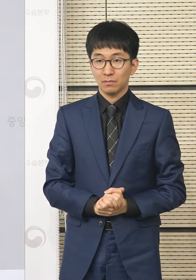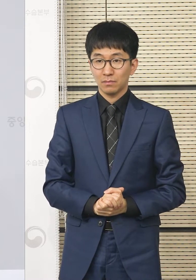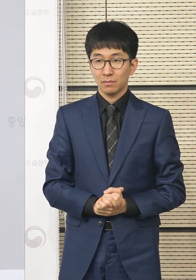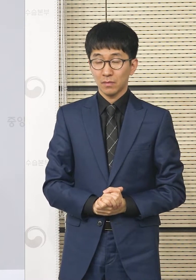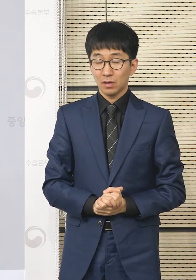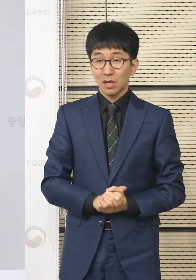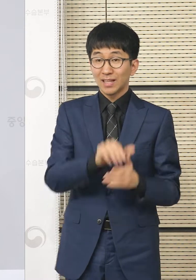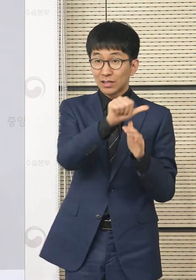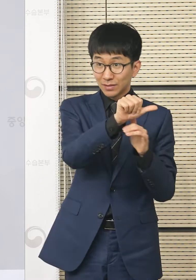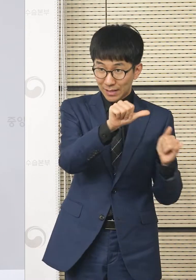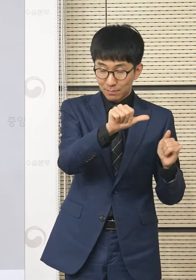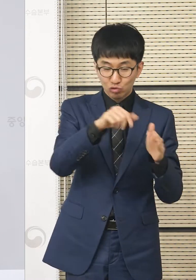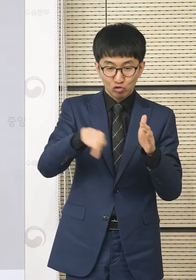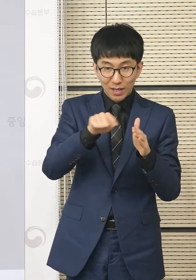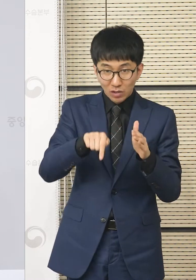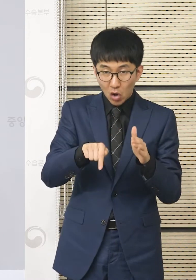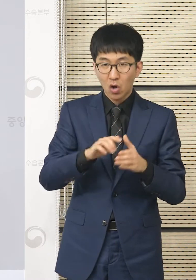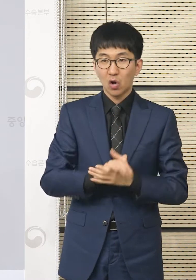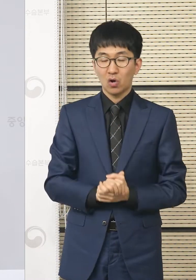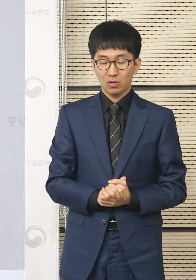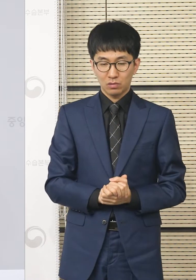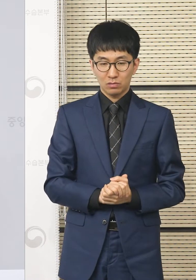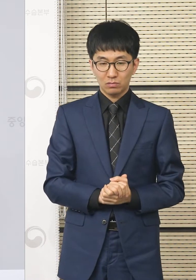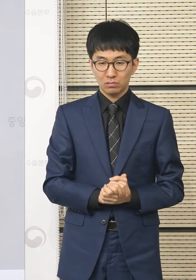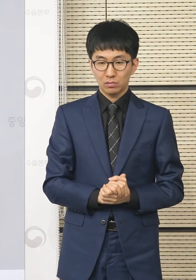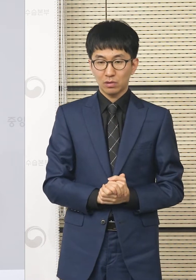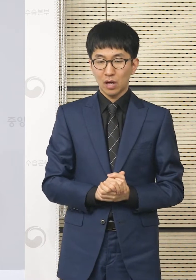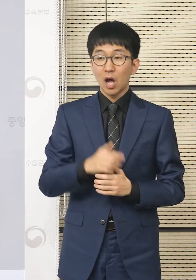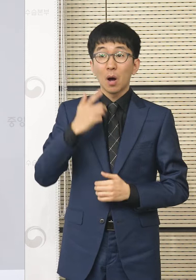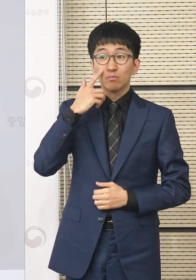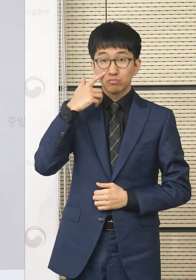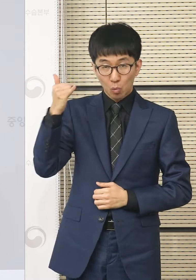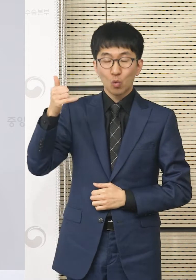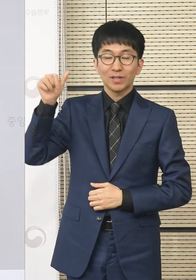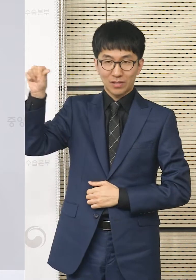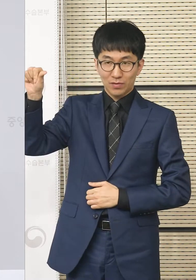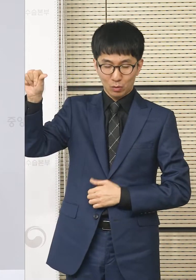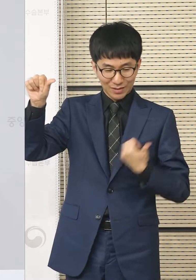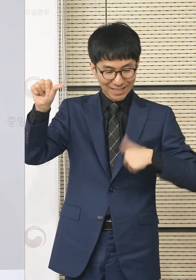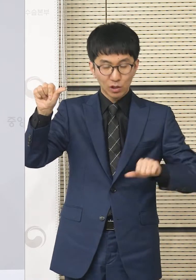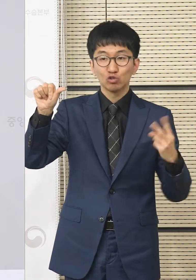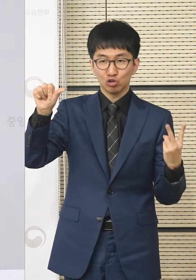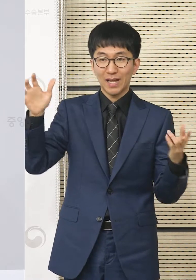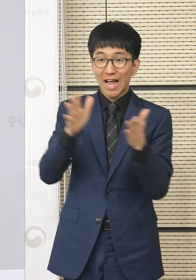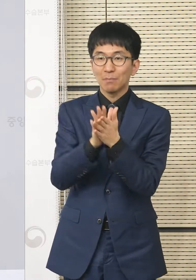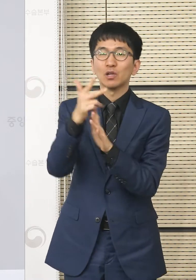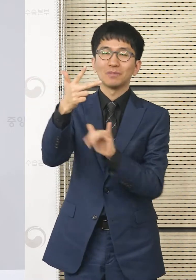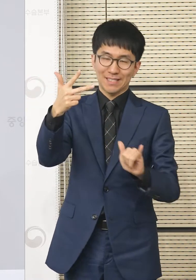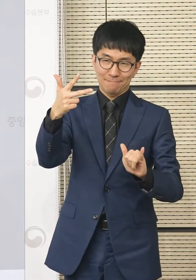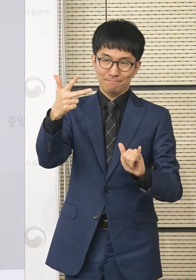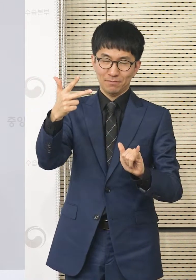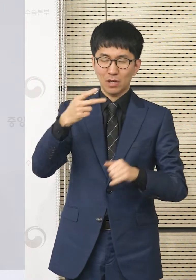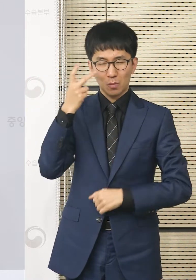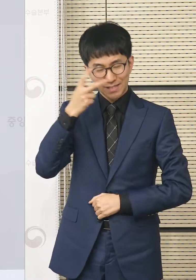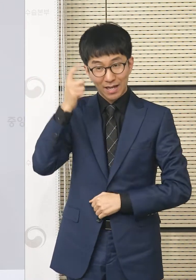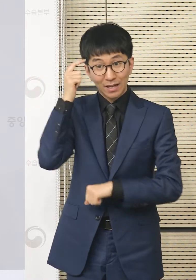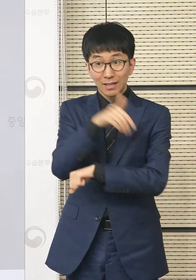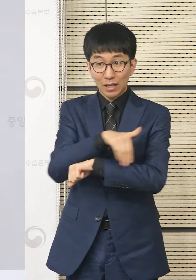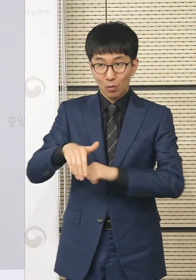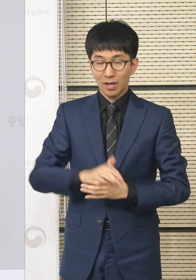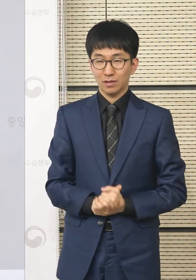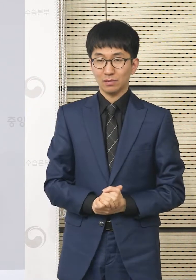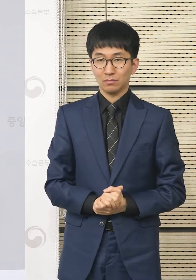유증상자 5명과 자녀 2명 총 7명이 국립중앙의료원으로 이송됩니다. 아무 증상이 없는